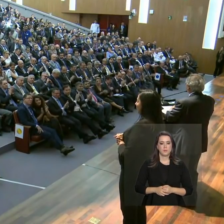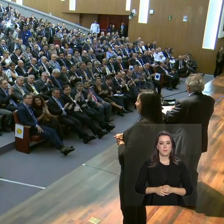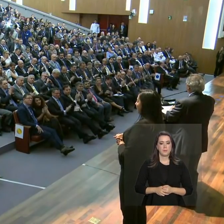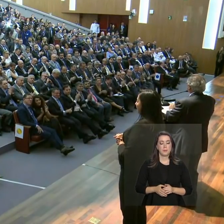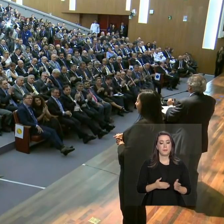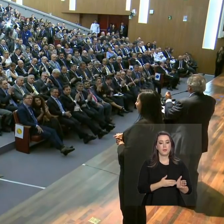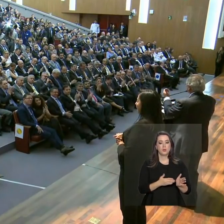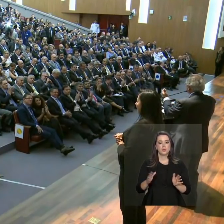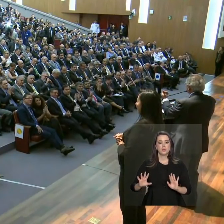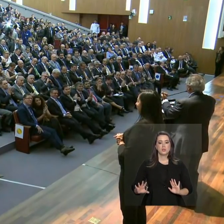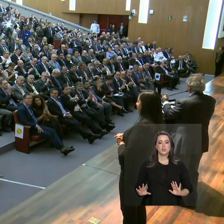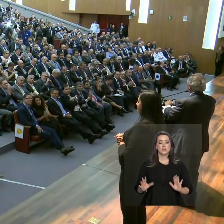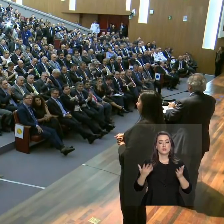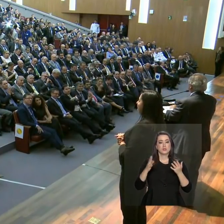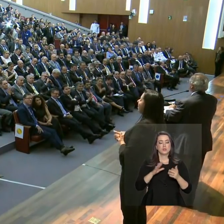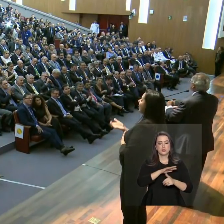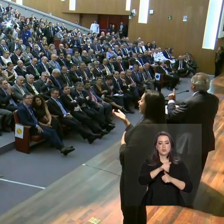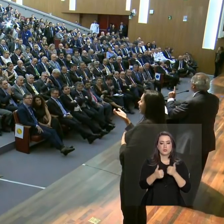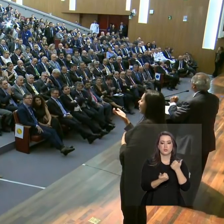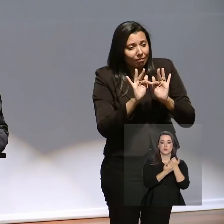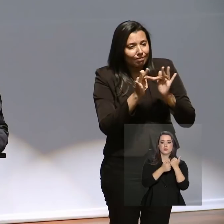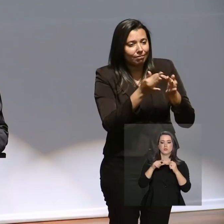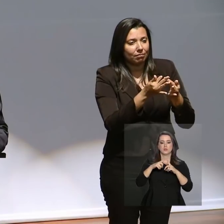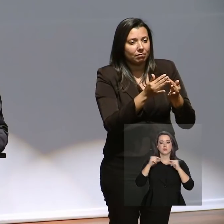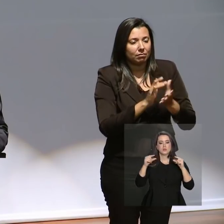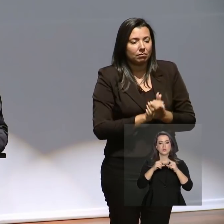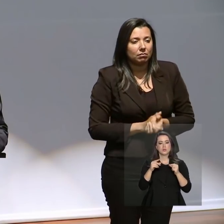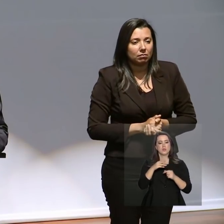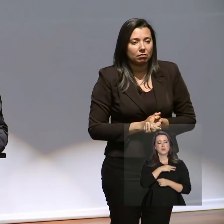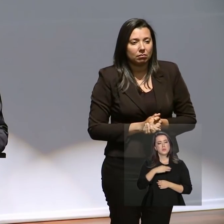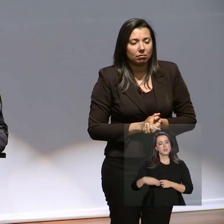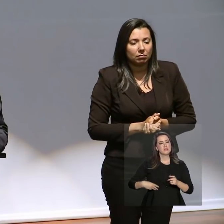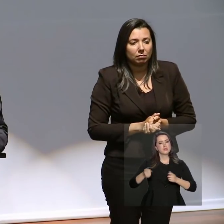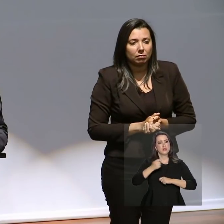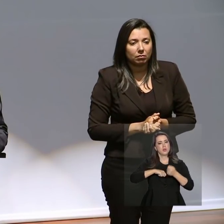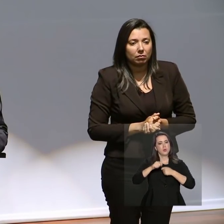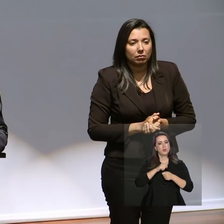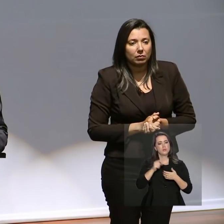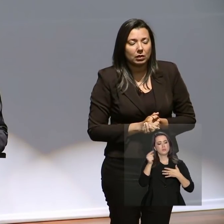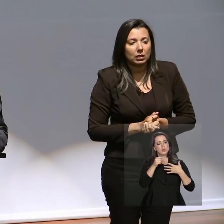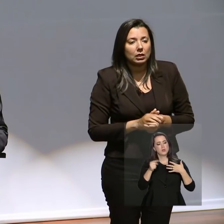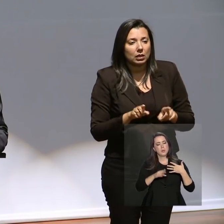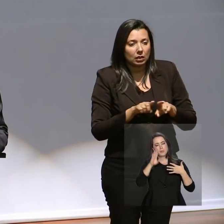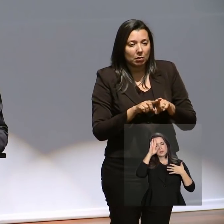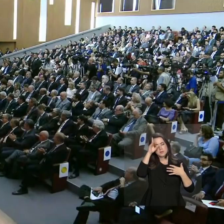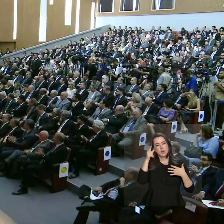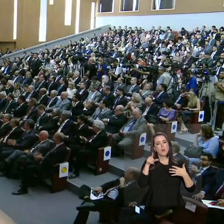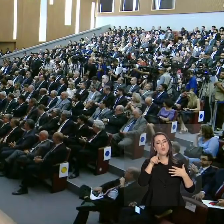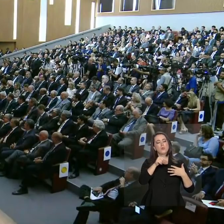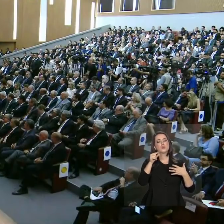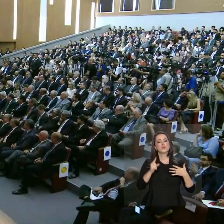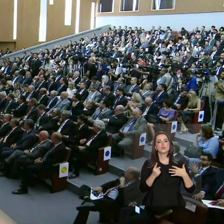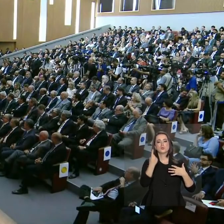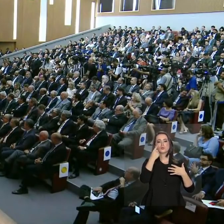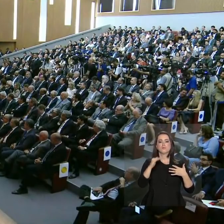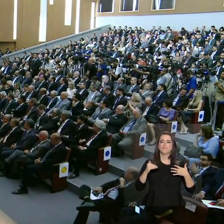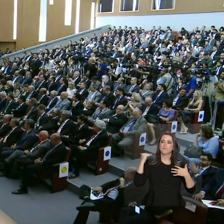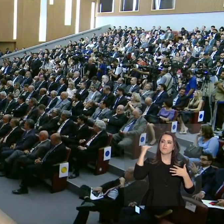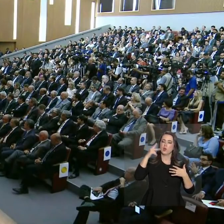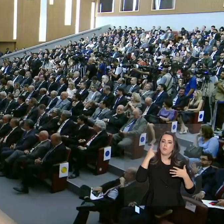Durante a cerimônia de transmissão do cargo em Brasília, o ministro da Economia definiu a prioridade número um da política